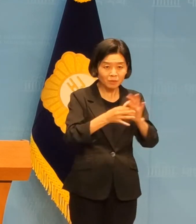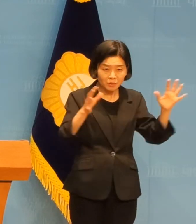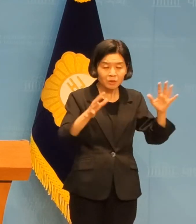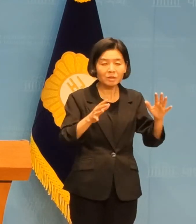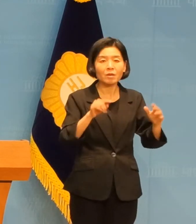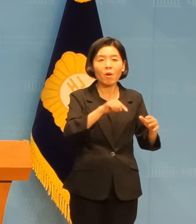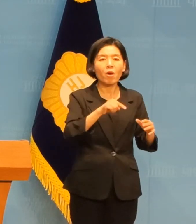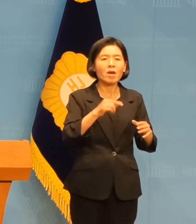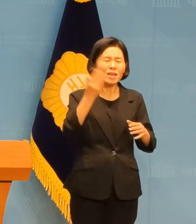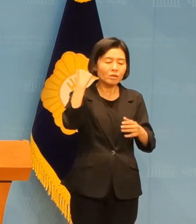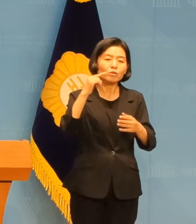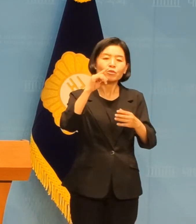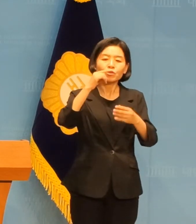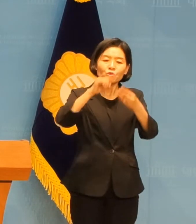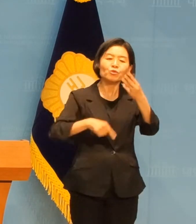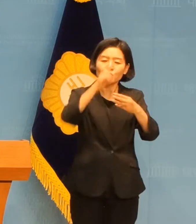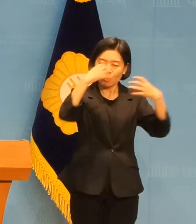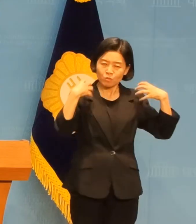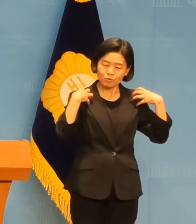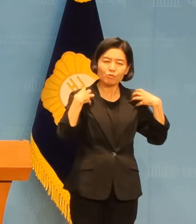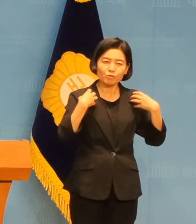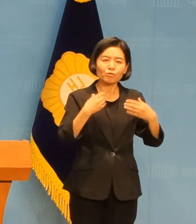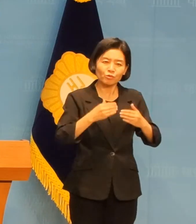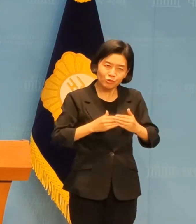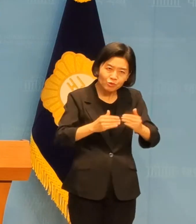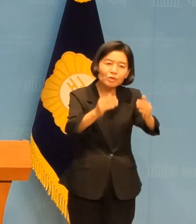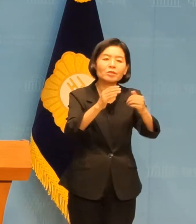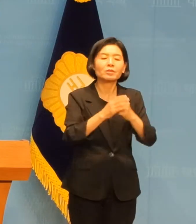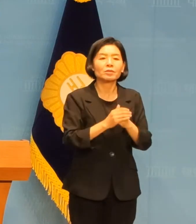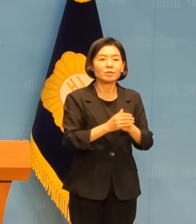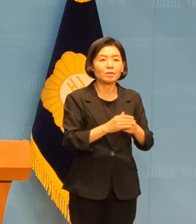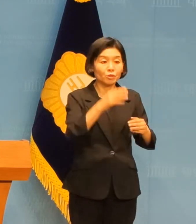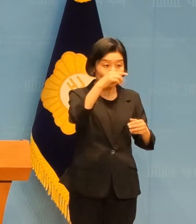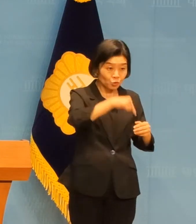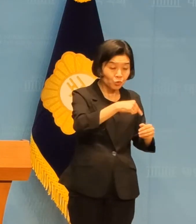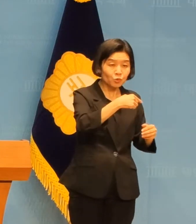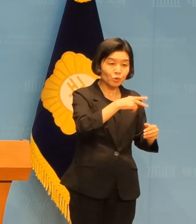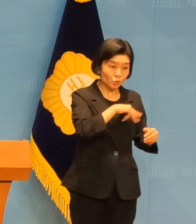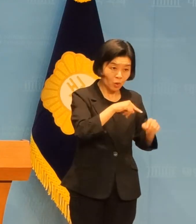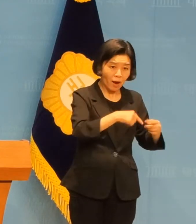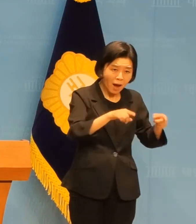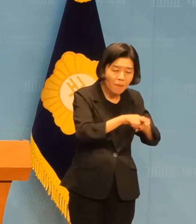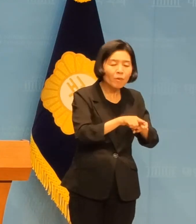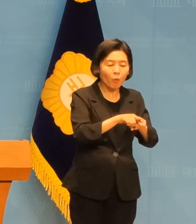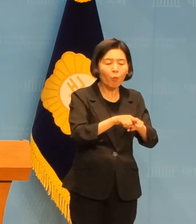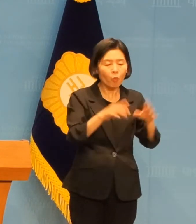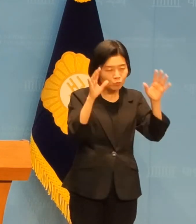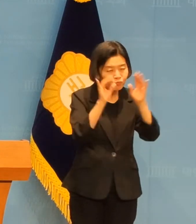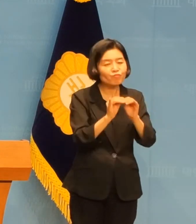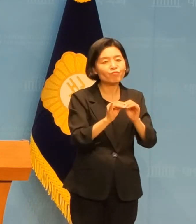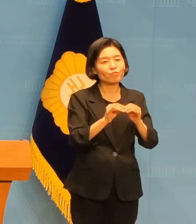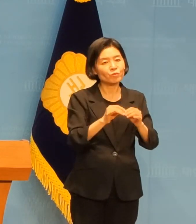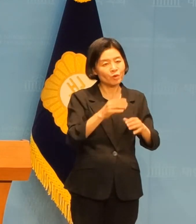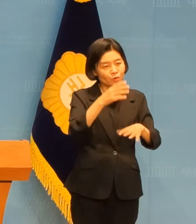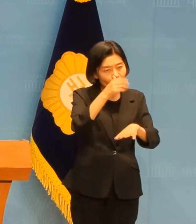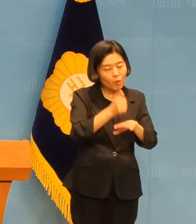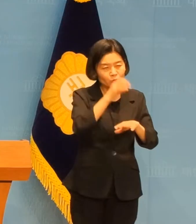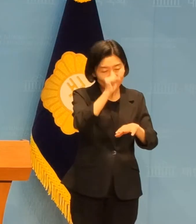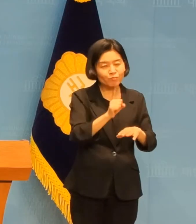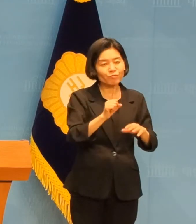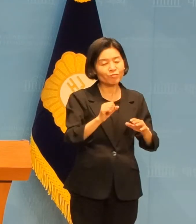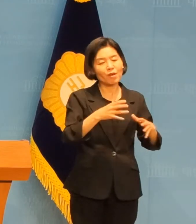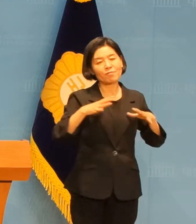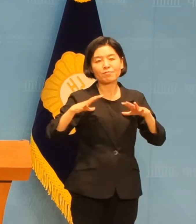의원도 지속적으로 건의해 함께 추진하며 성과를 자랑했습니다. 이는 다수의 언론 보도를 통해